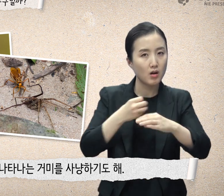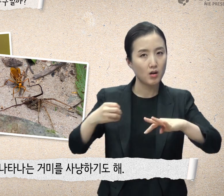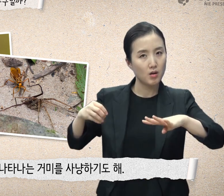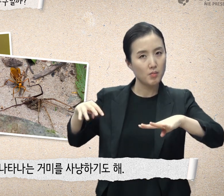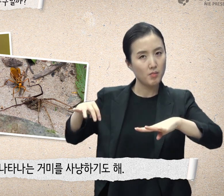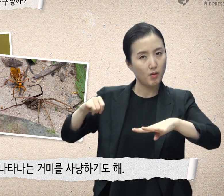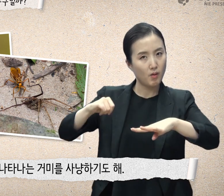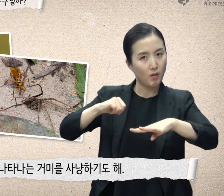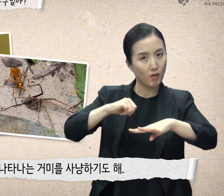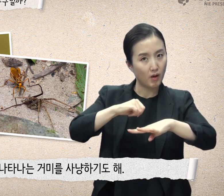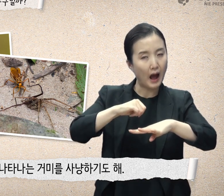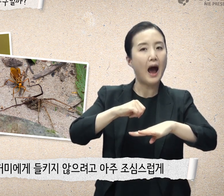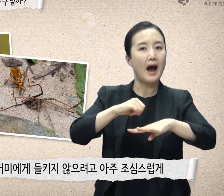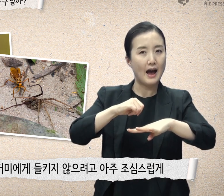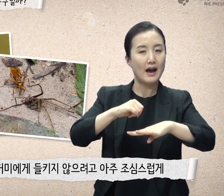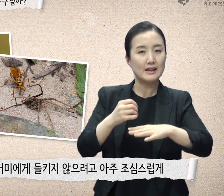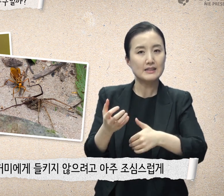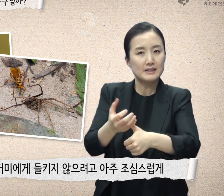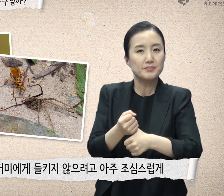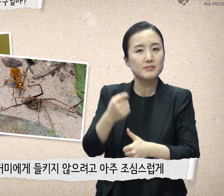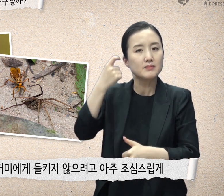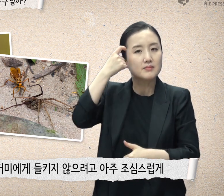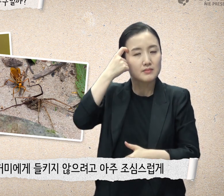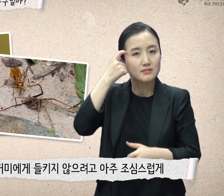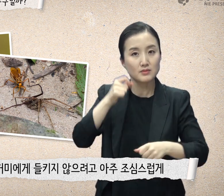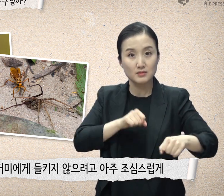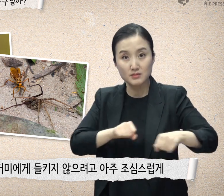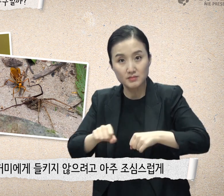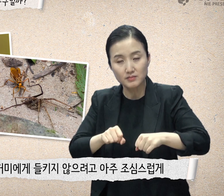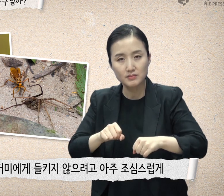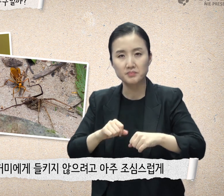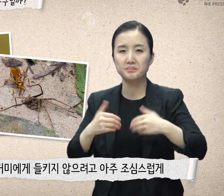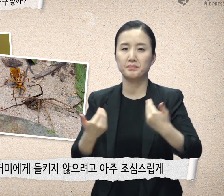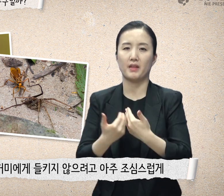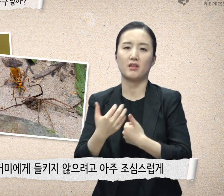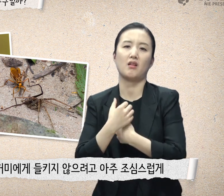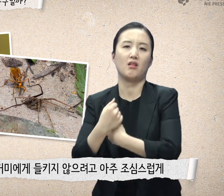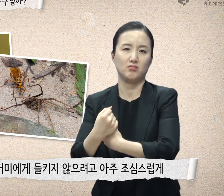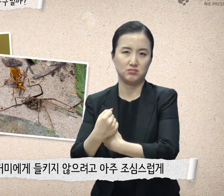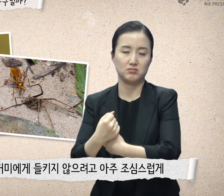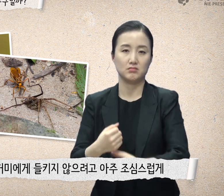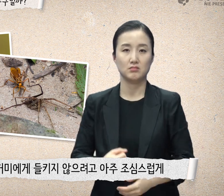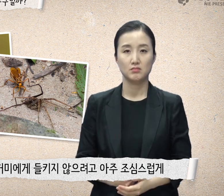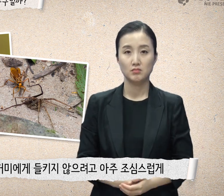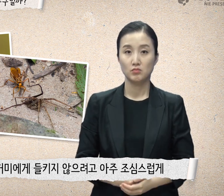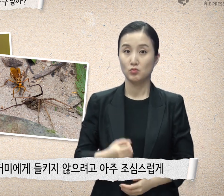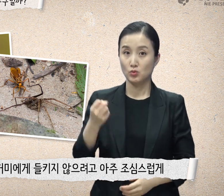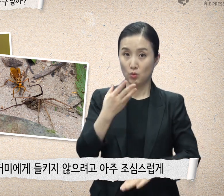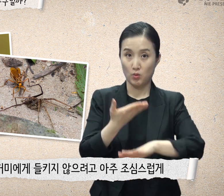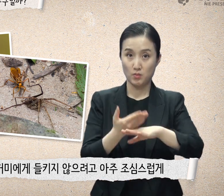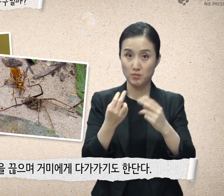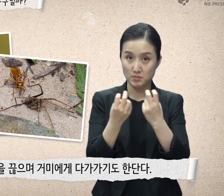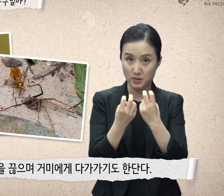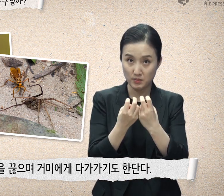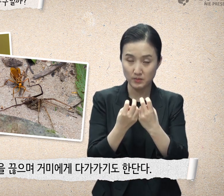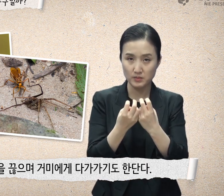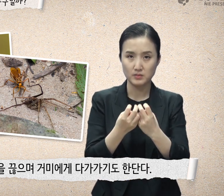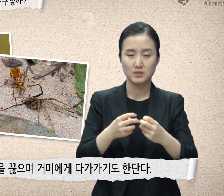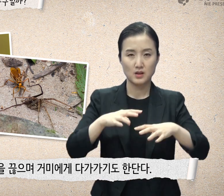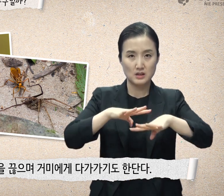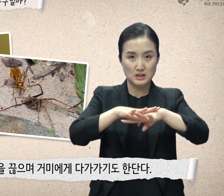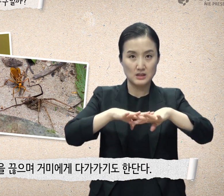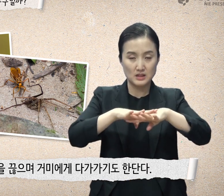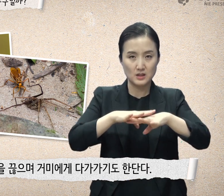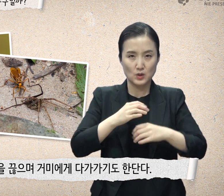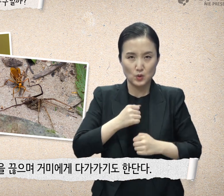사냥하기도 해. 심지어는 거미에게 들키지 않으려고 아주 조심스럽게 거미줄을